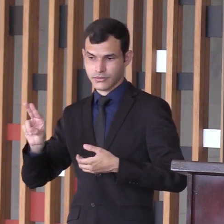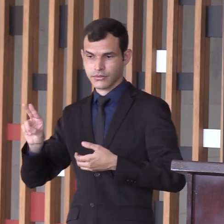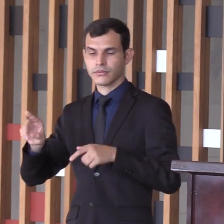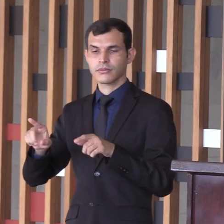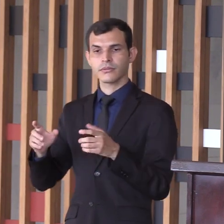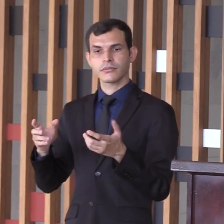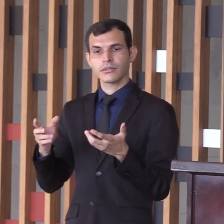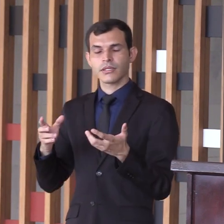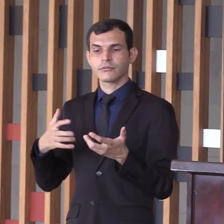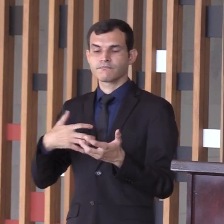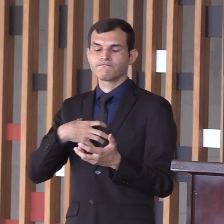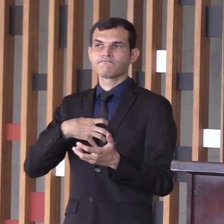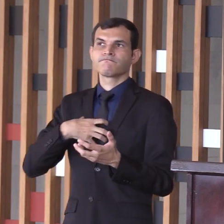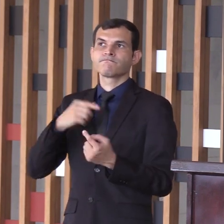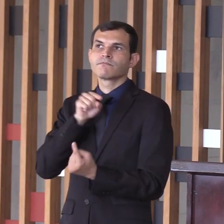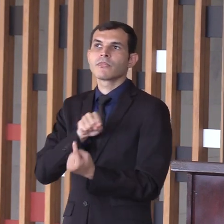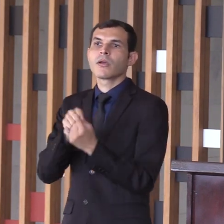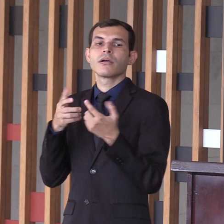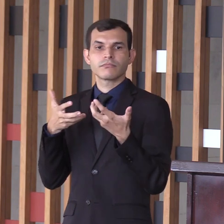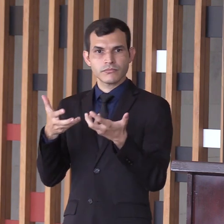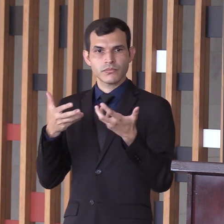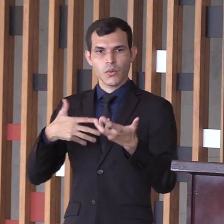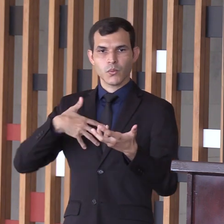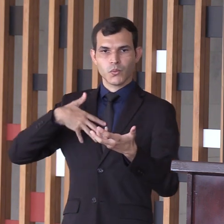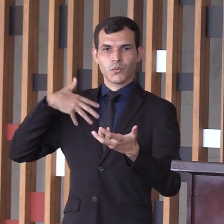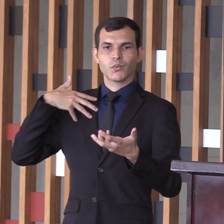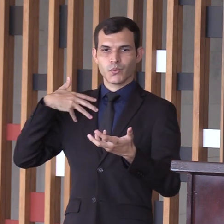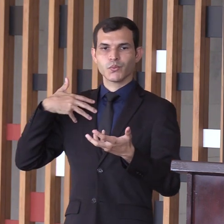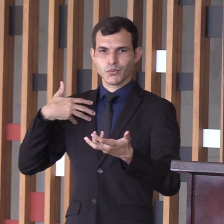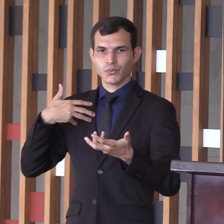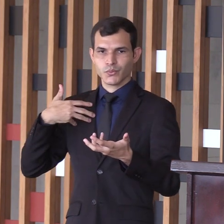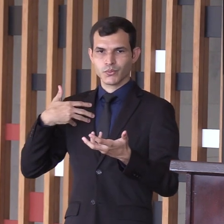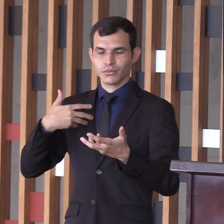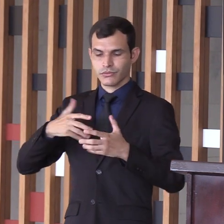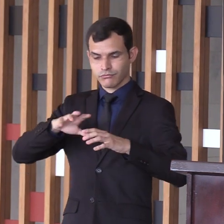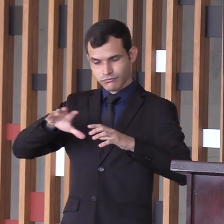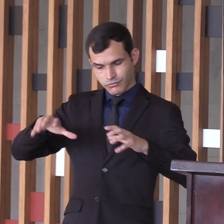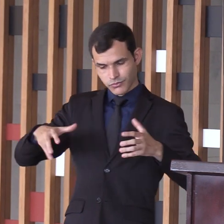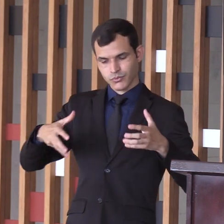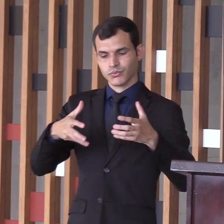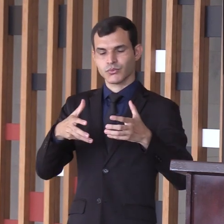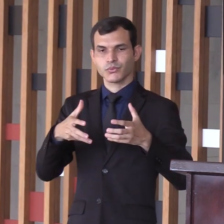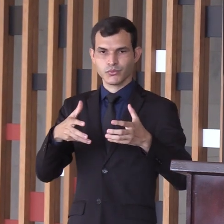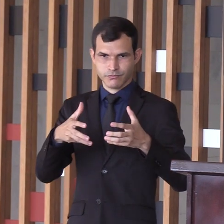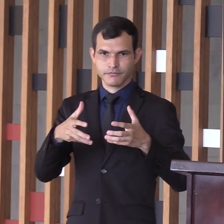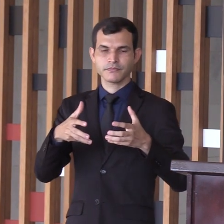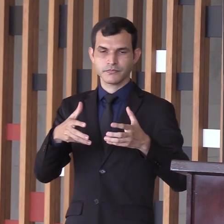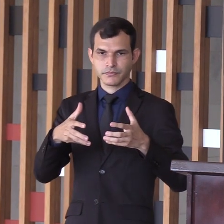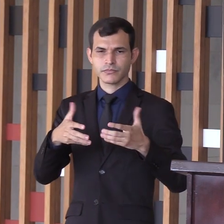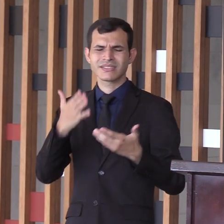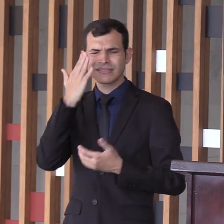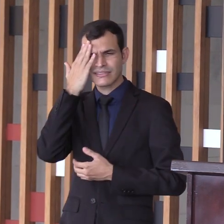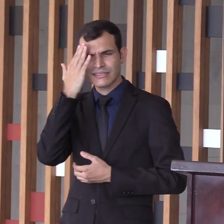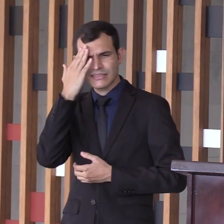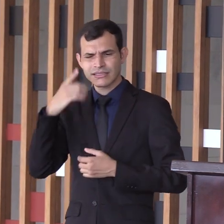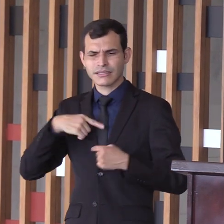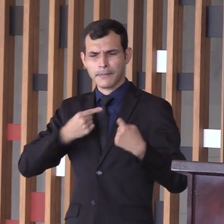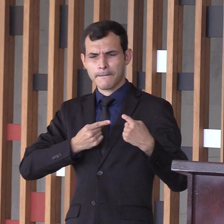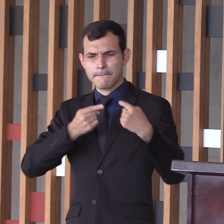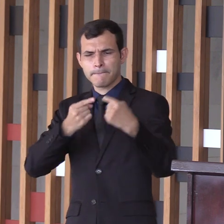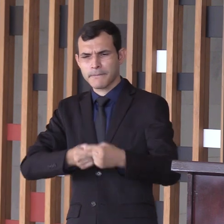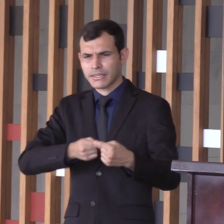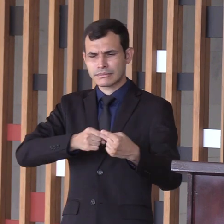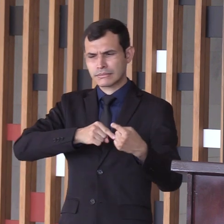na condução dessa importante organização. Sabemos dos grandes desafios que o mundo